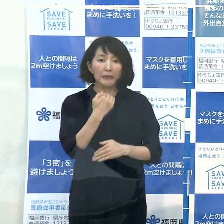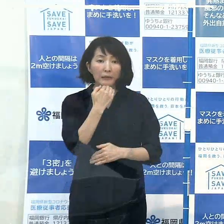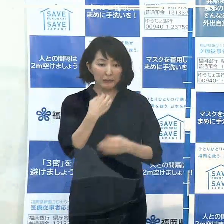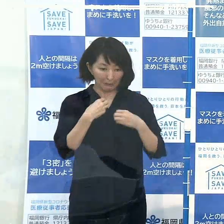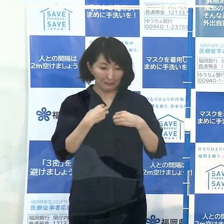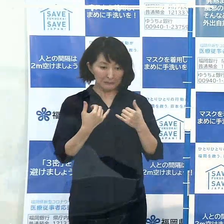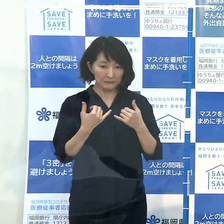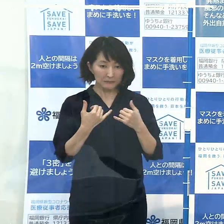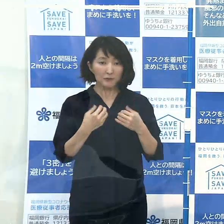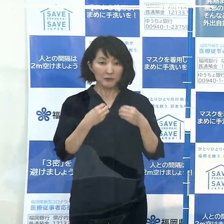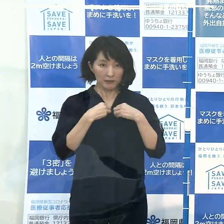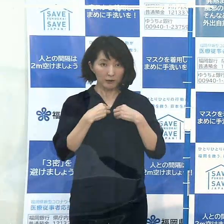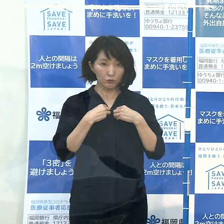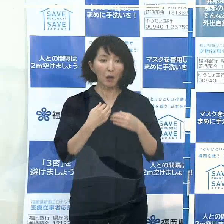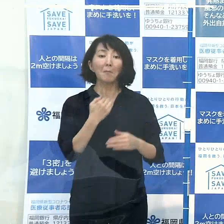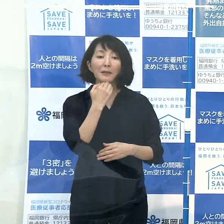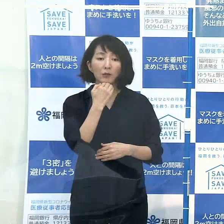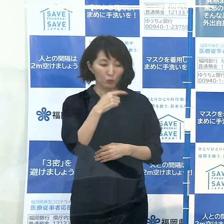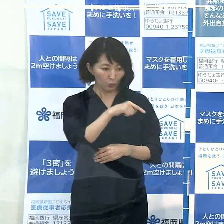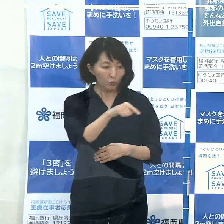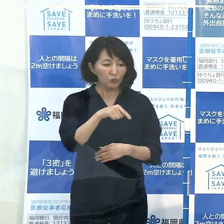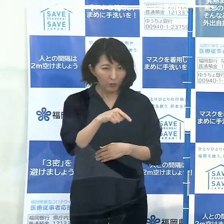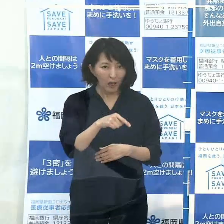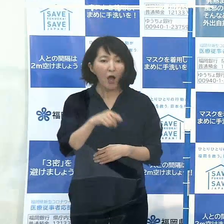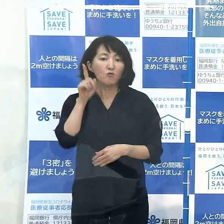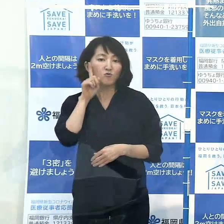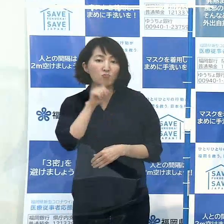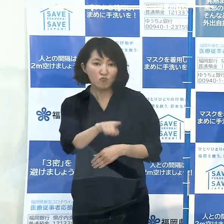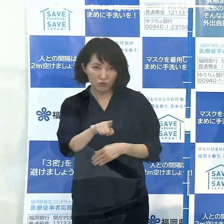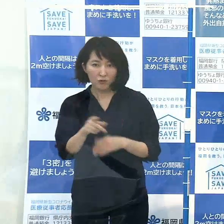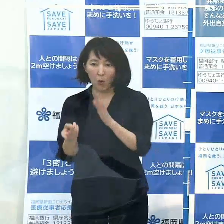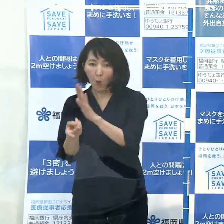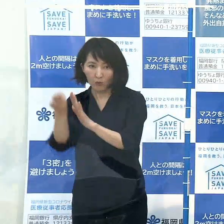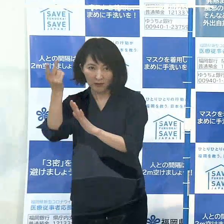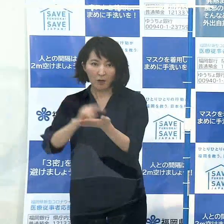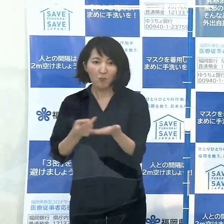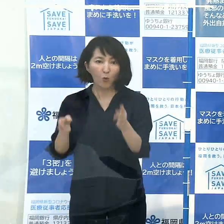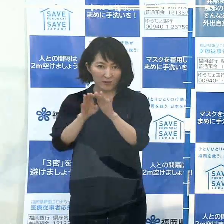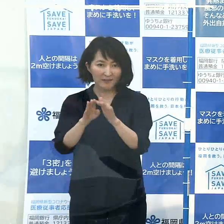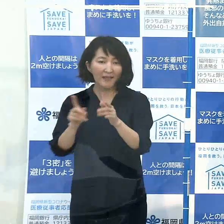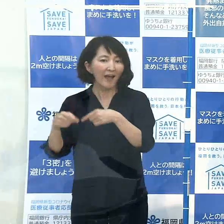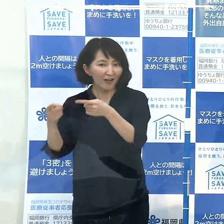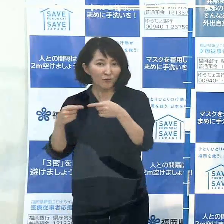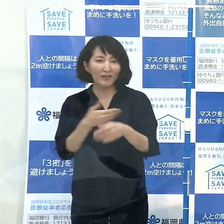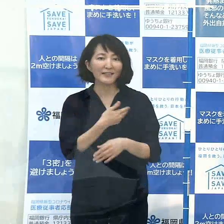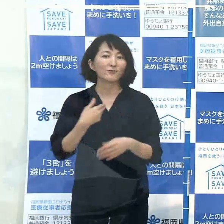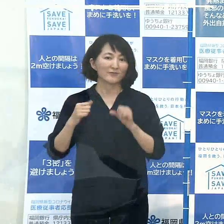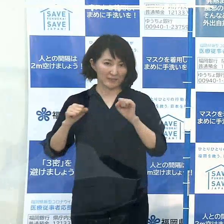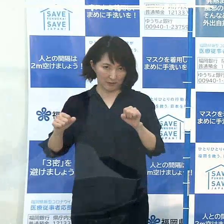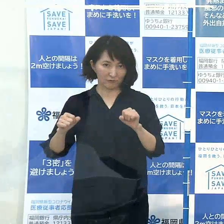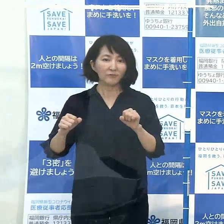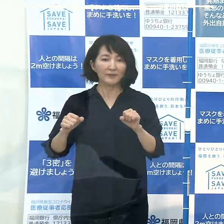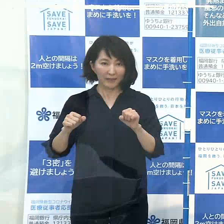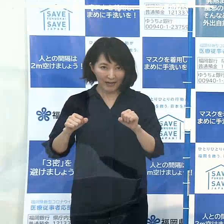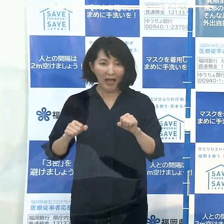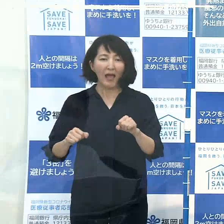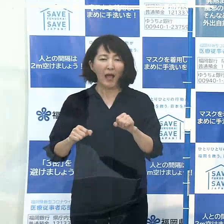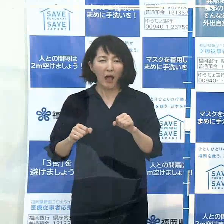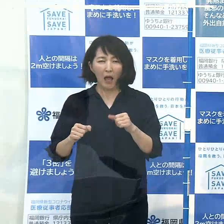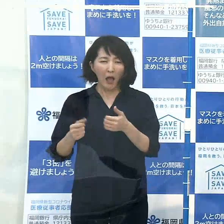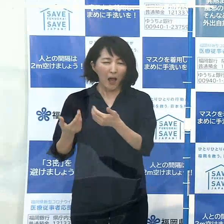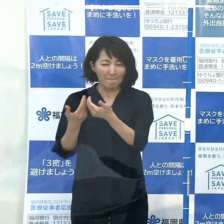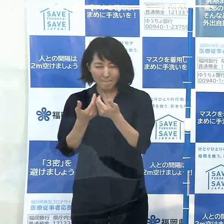願いをしたいと思ってやっておりまして、テレワーク、それから時差出勤、自転車による通勤とかね、そういった